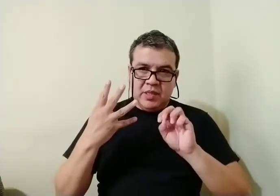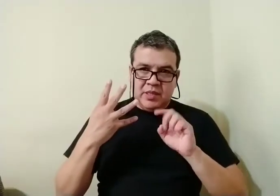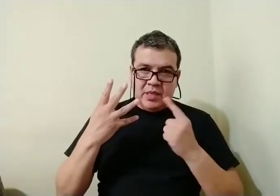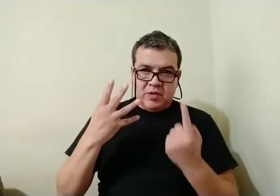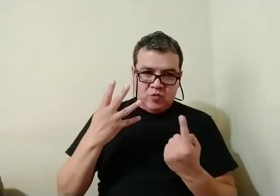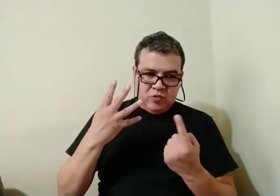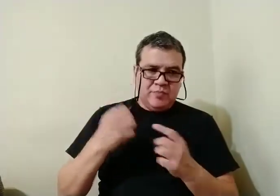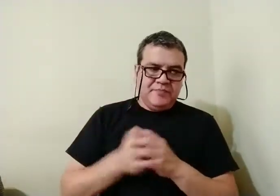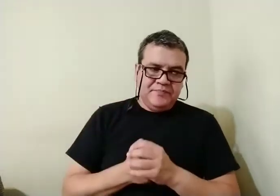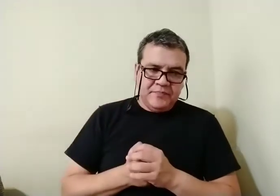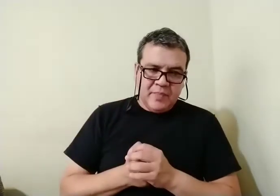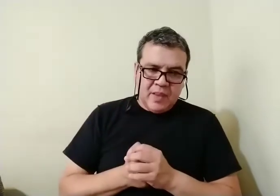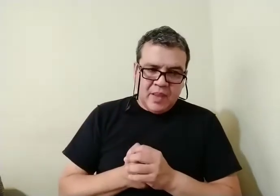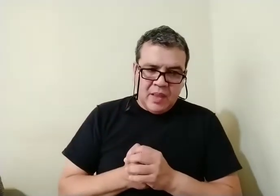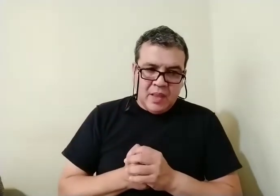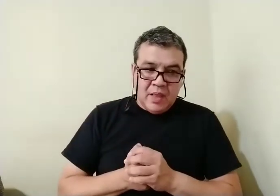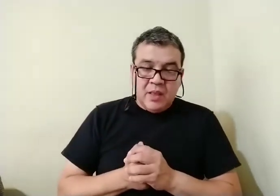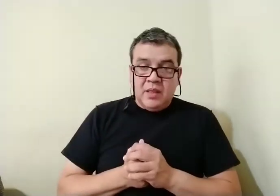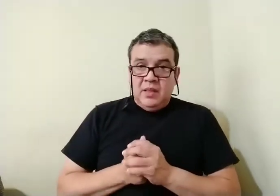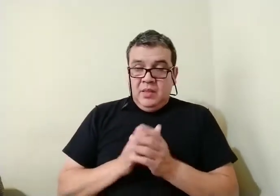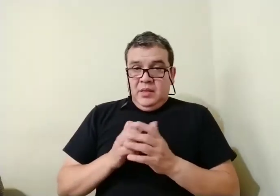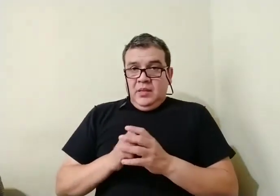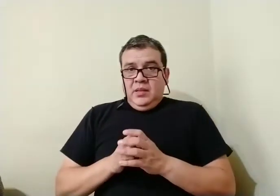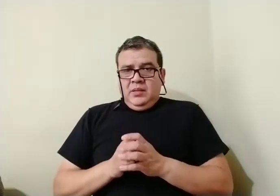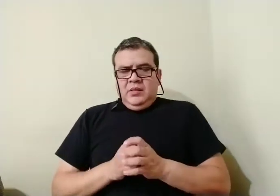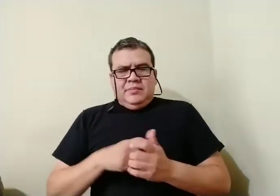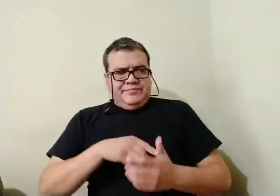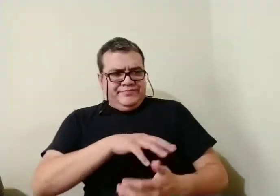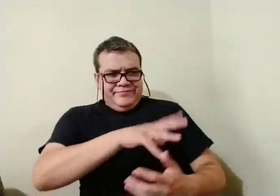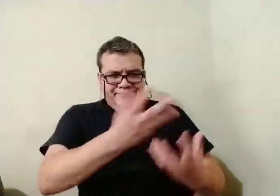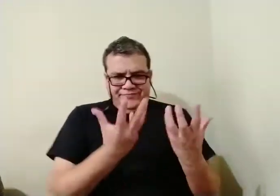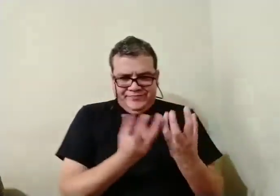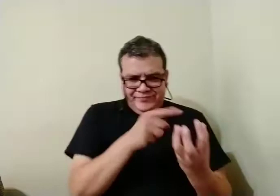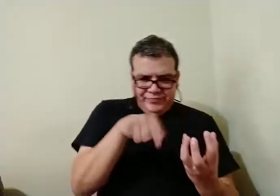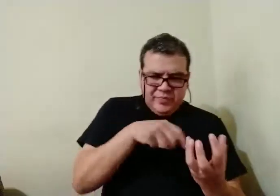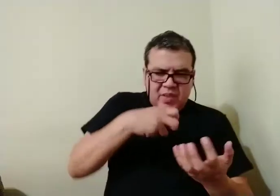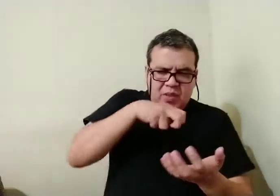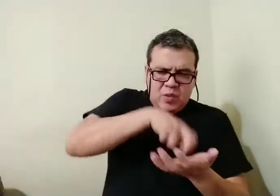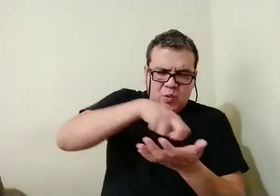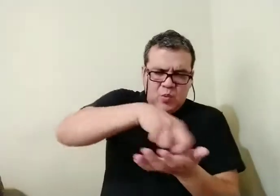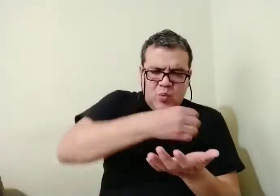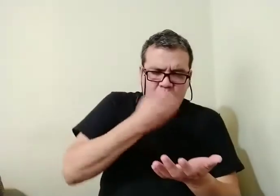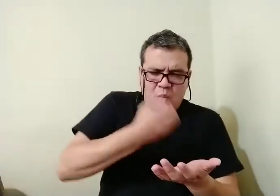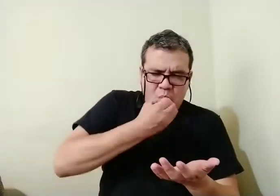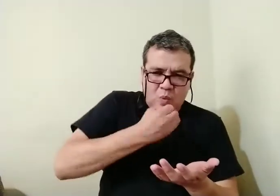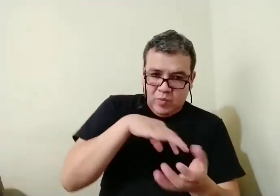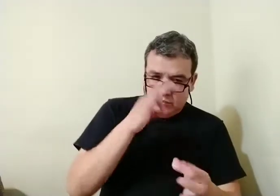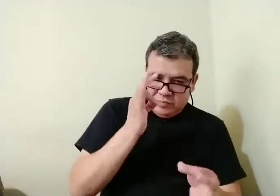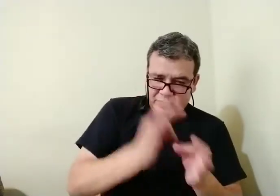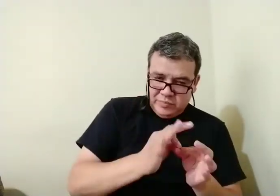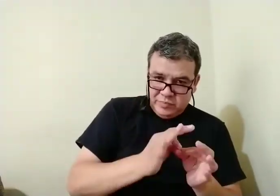Cuando hubieron orado, el lugar en que estaban congregados